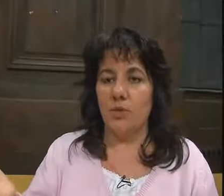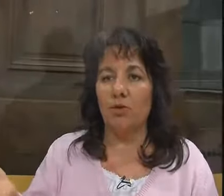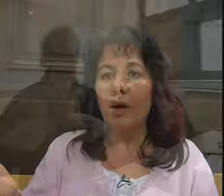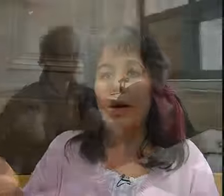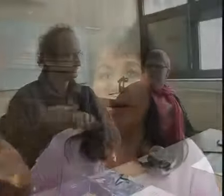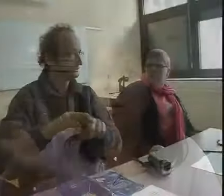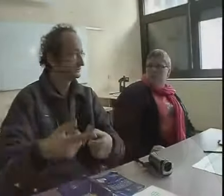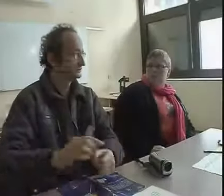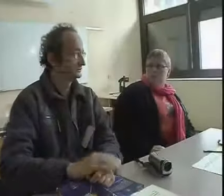sourds.